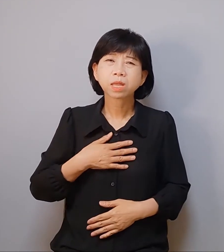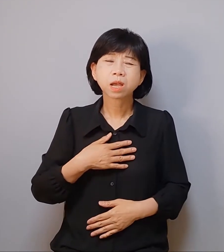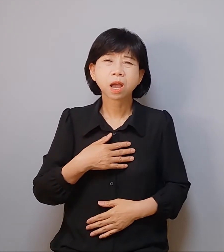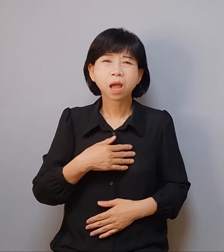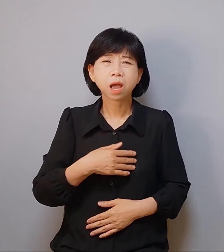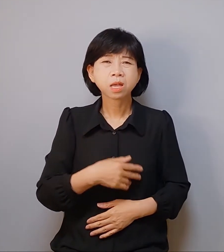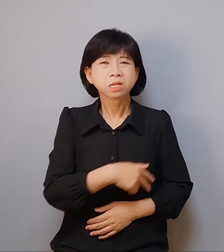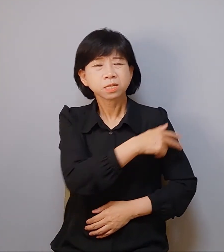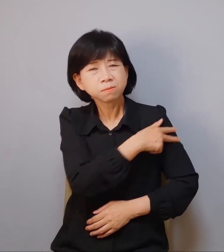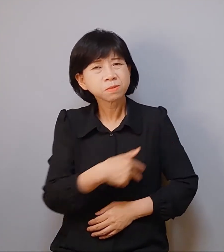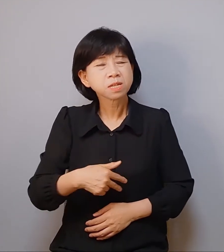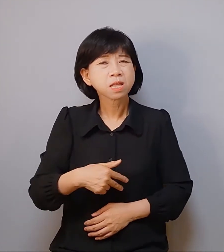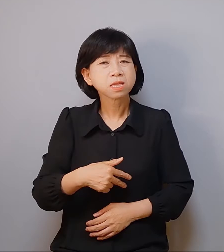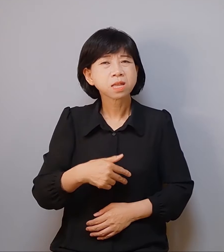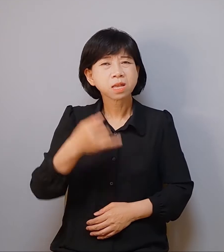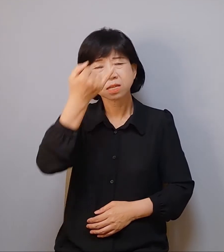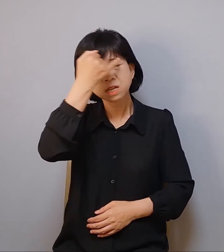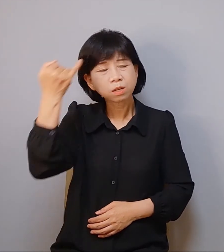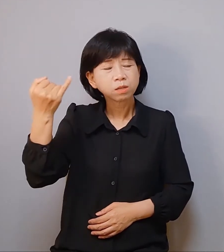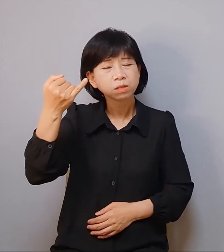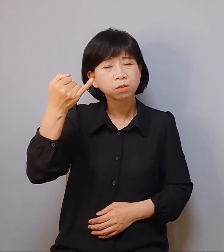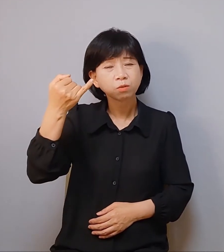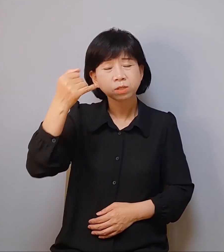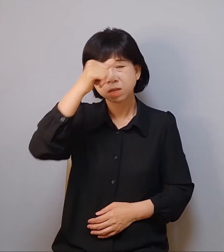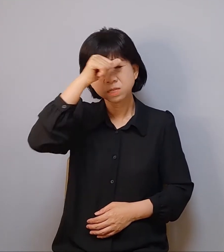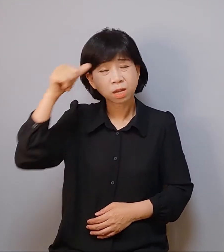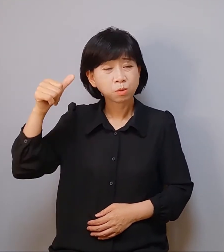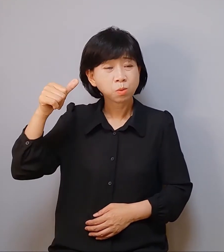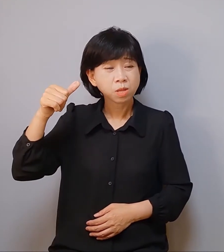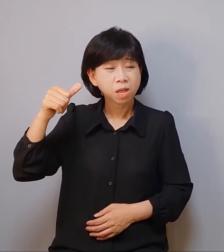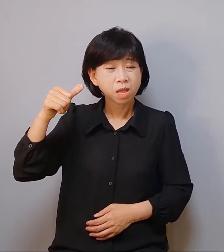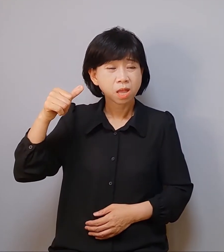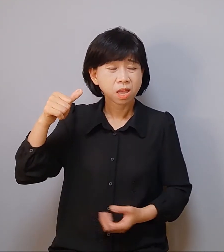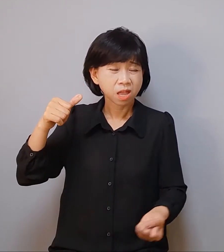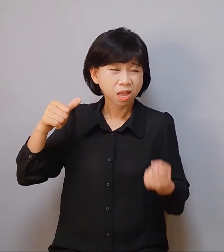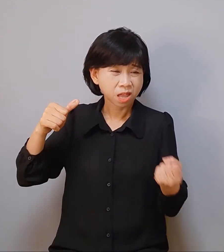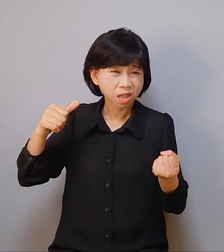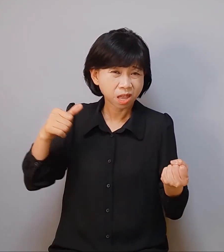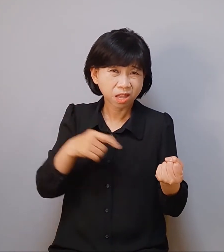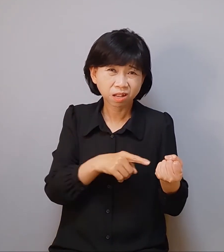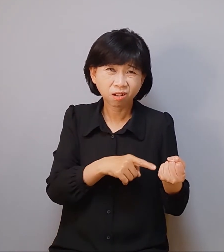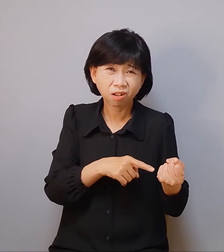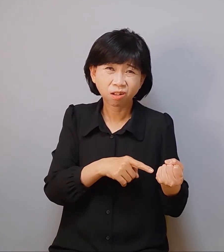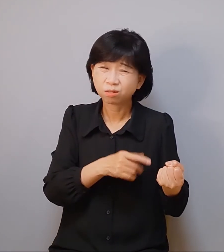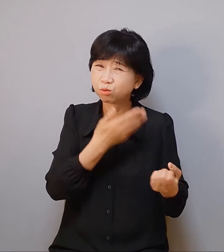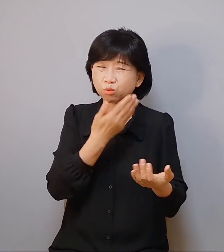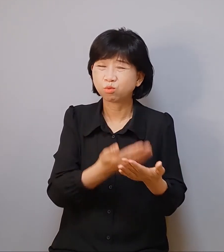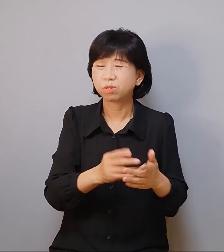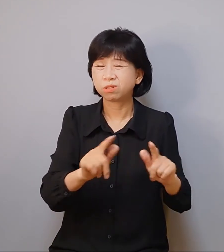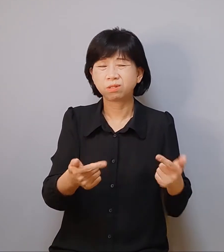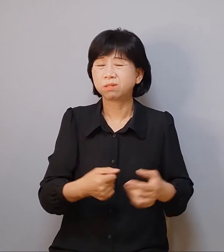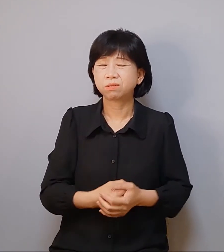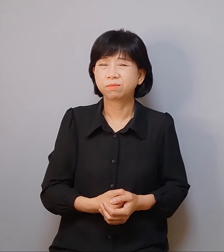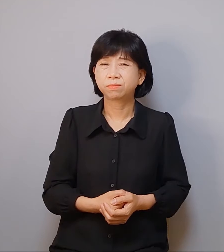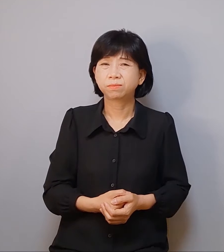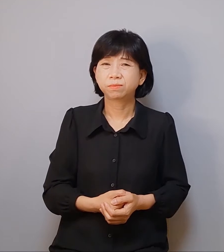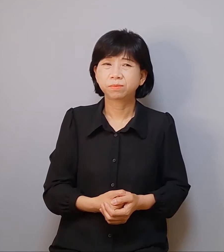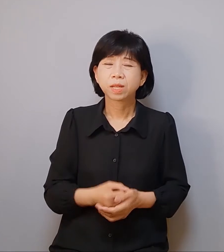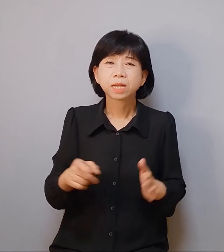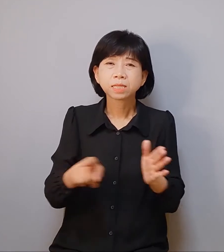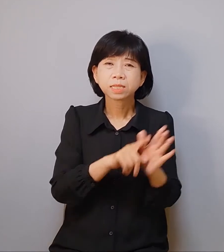아니에요. 죄송하지만 이건 별로 중요한 게 아닙니다. 신앙은 뭔가 가진 게 있다면 이게